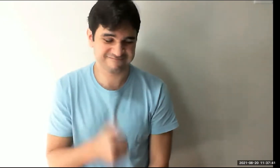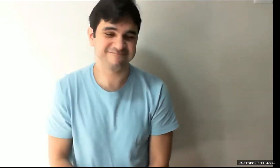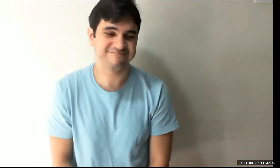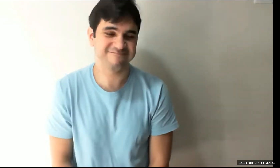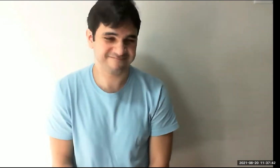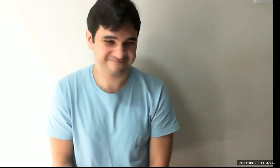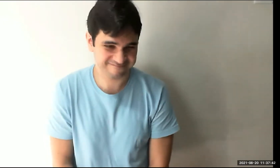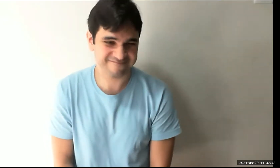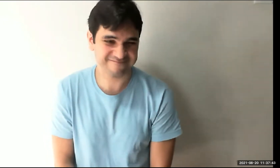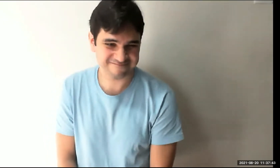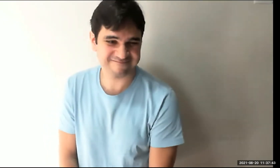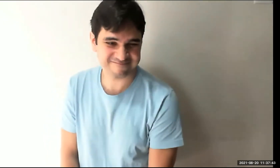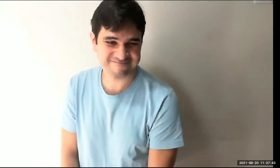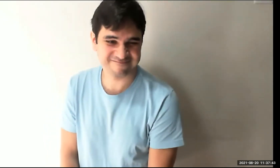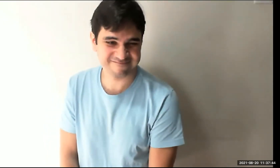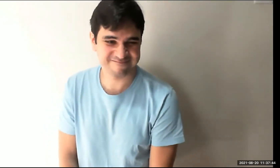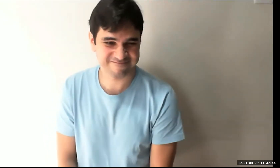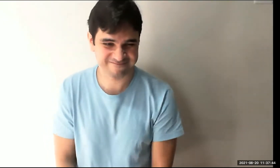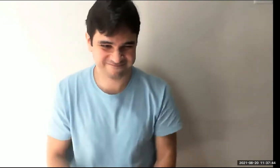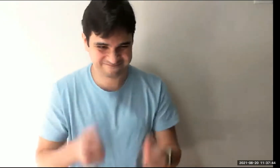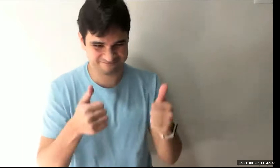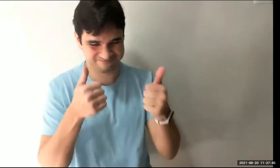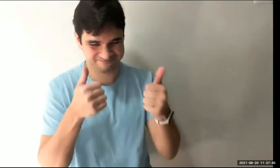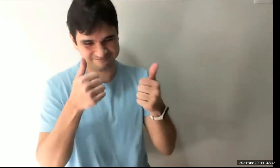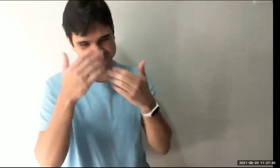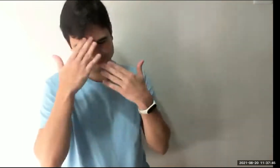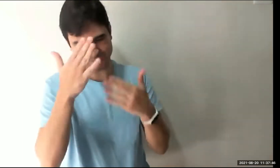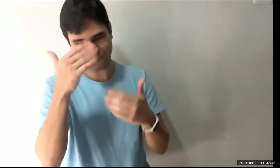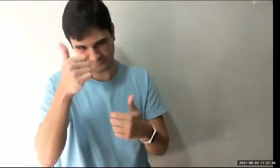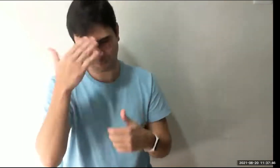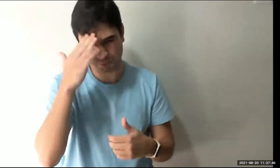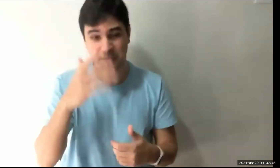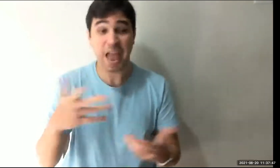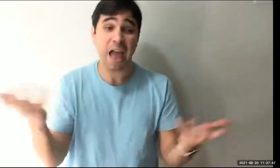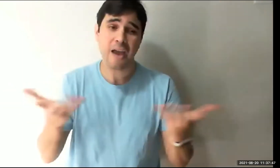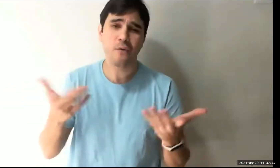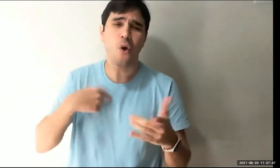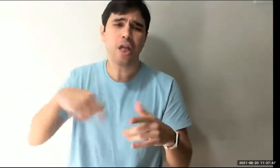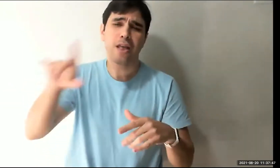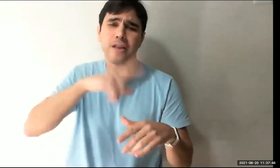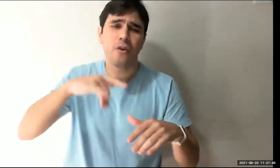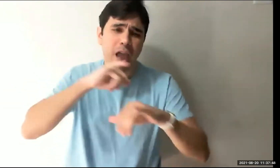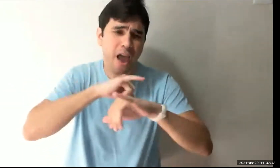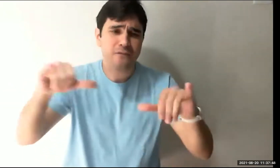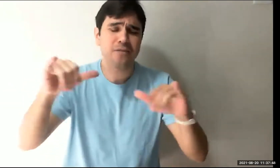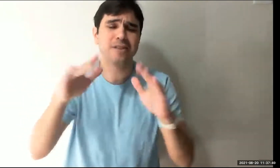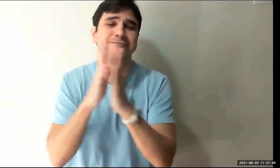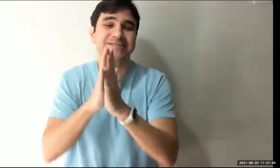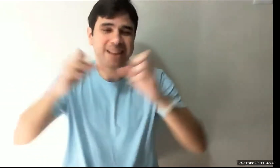não apenas para a natação, mas para diversos outros esportes. É uma coisa de extrema necessidade. Sim, obrigado. Agora,